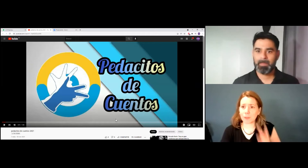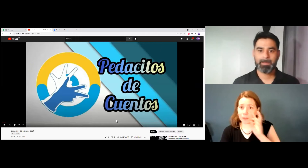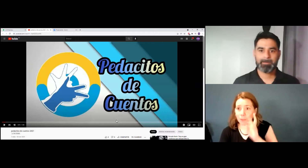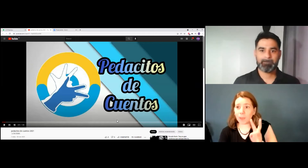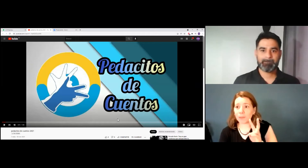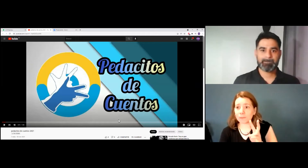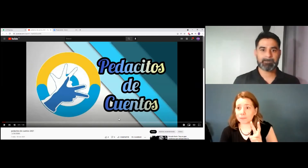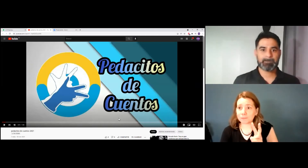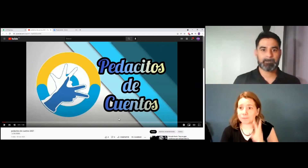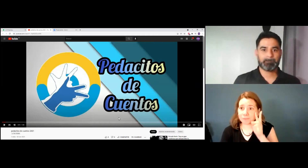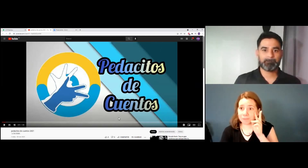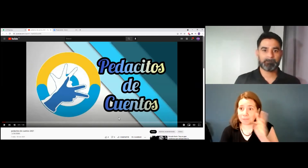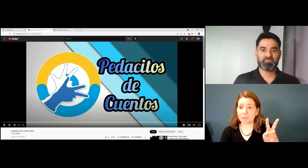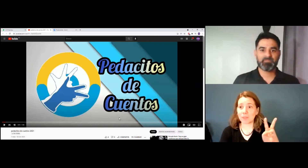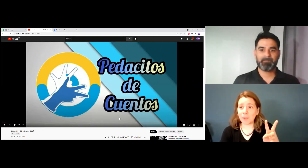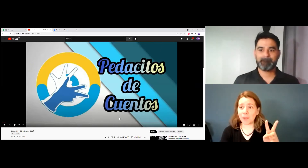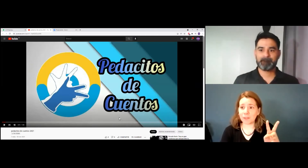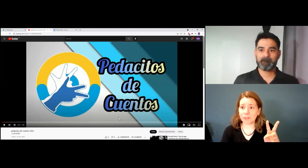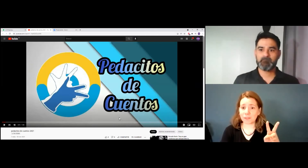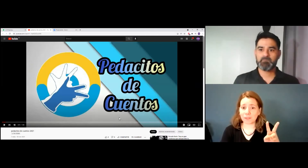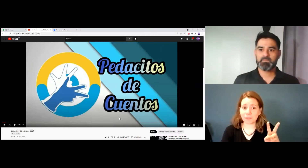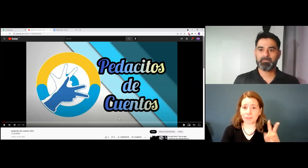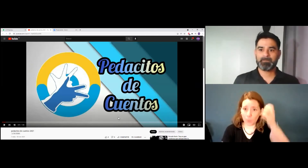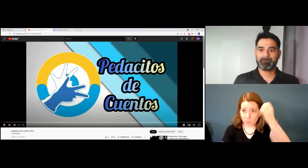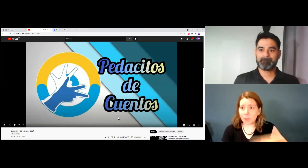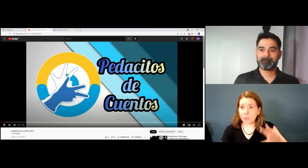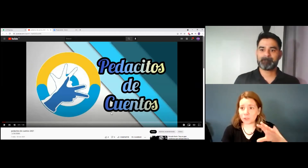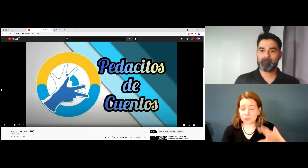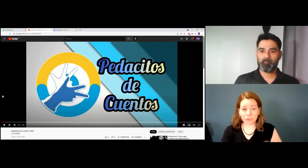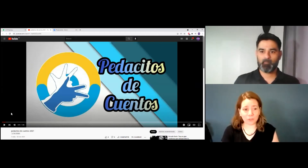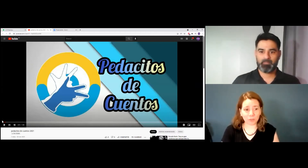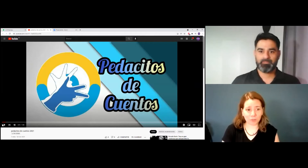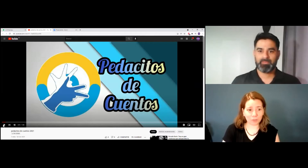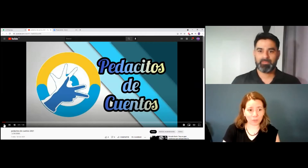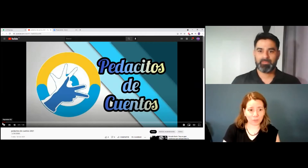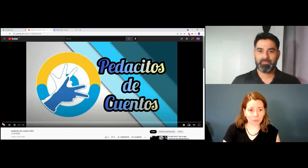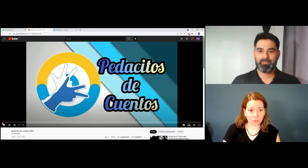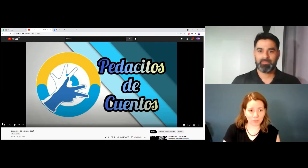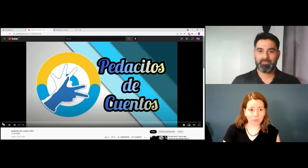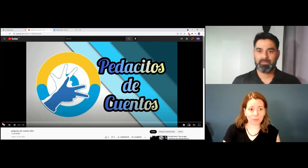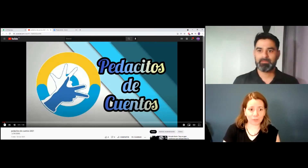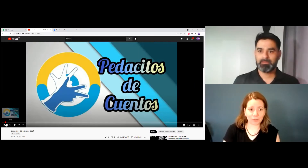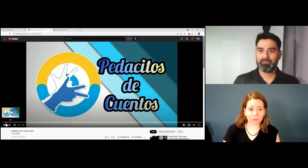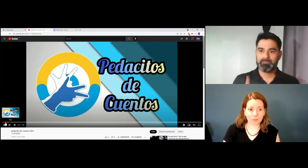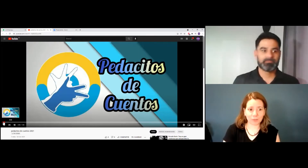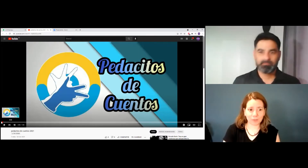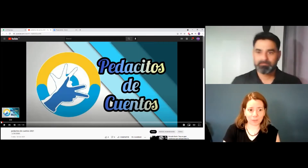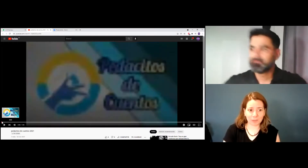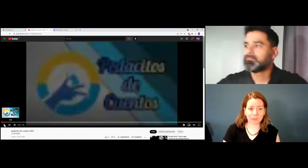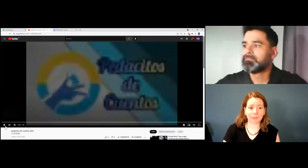¿Se ve? ¿Se ve? ¿Empezamos? Sí, se ve. Sí, se ve bien.